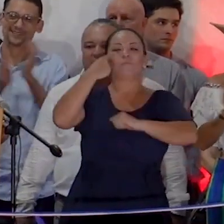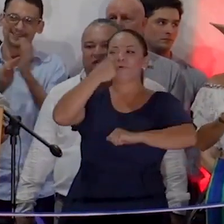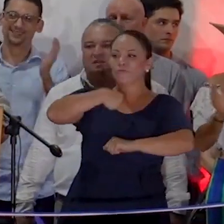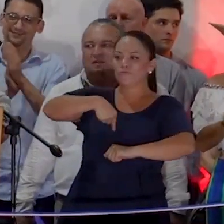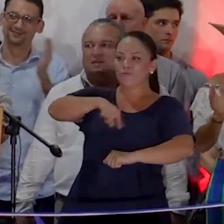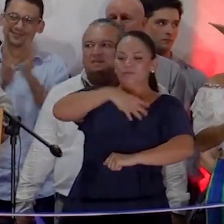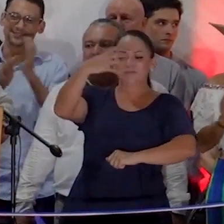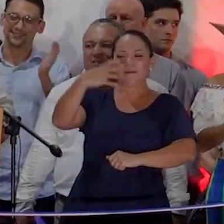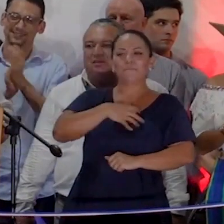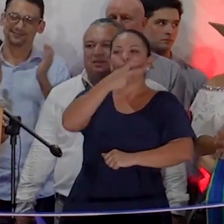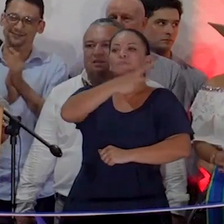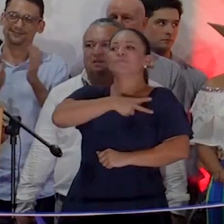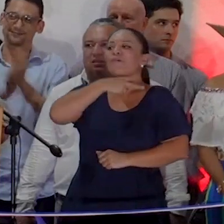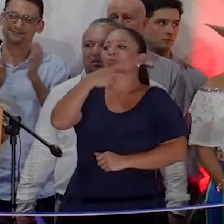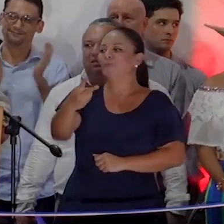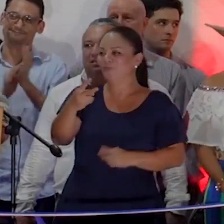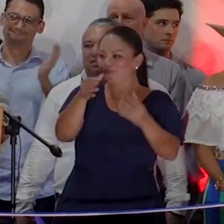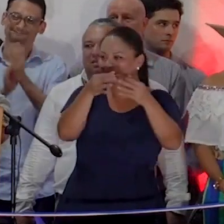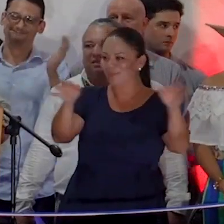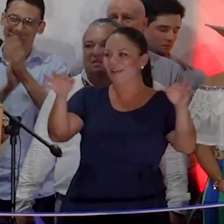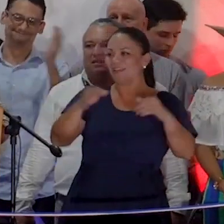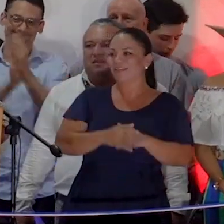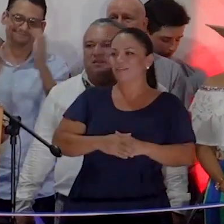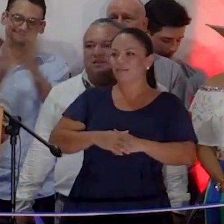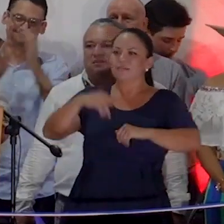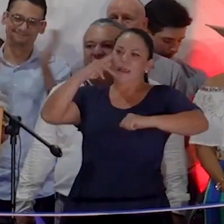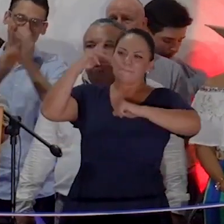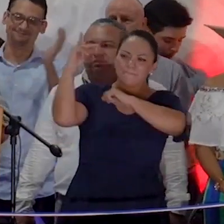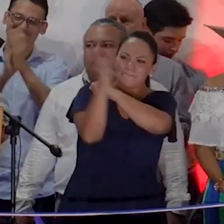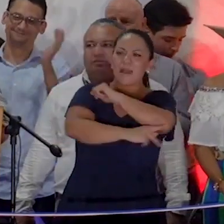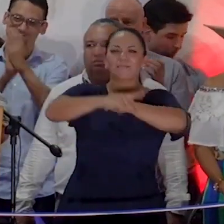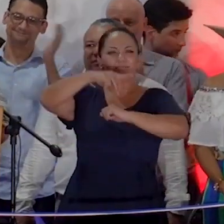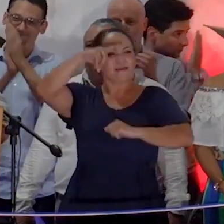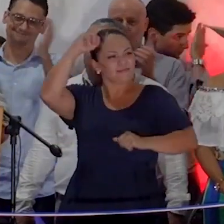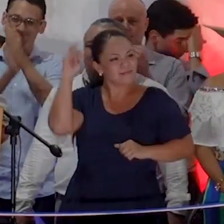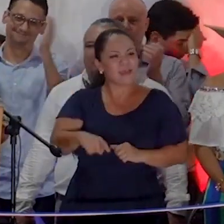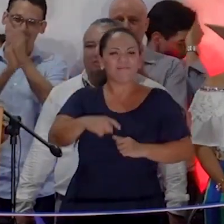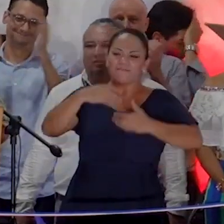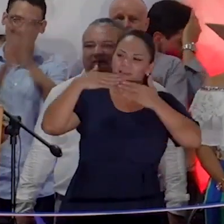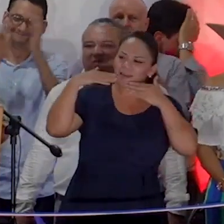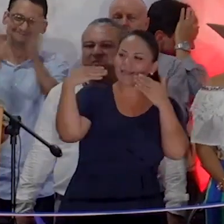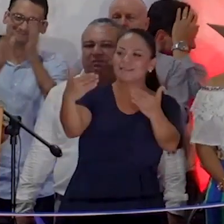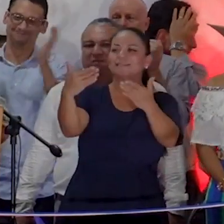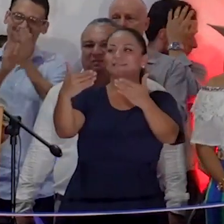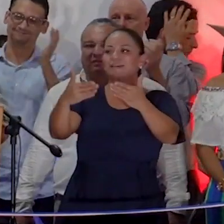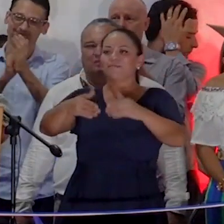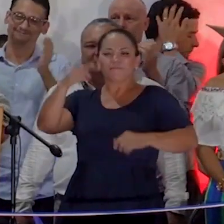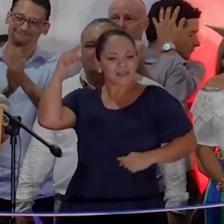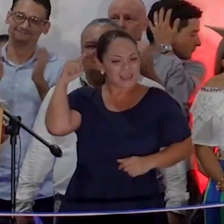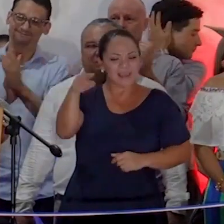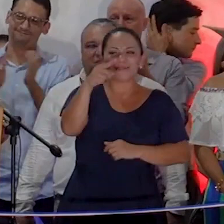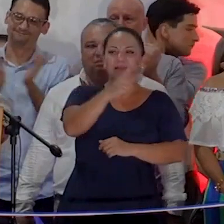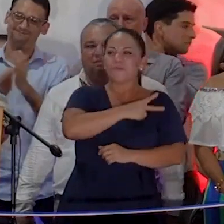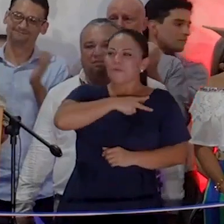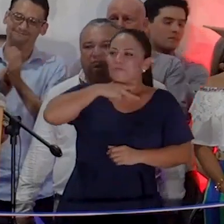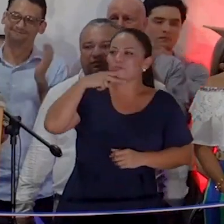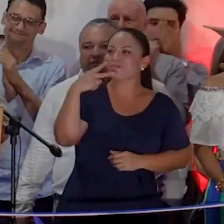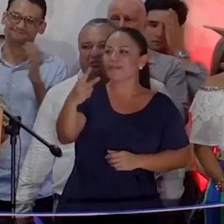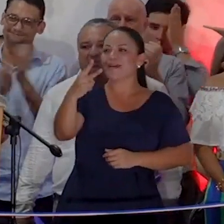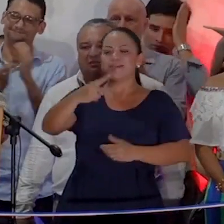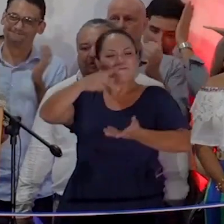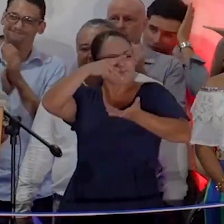nuestra propia voluntad. Y la patria tiene que agradecer esa voluntad